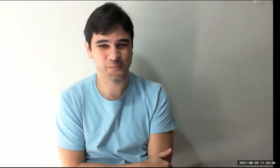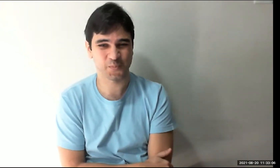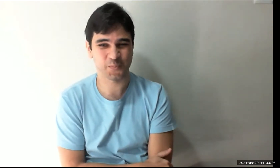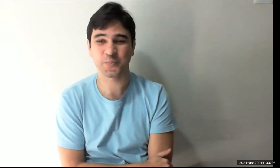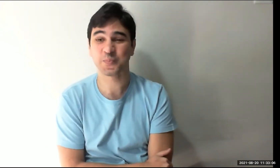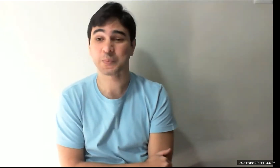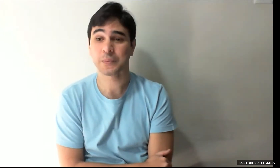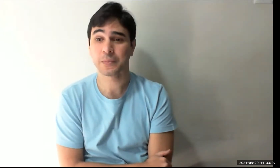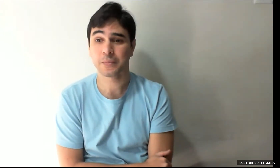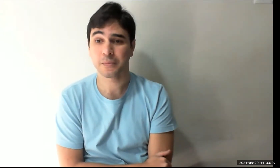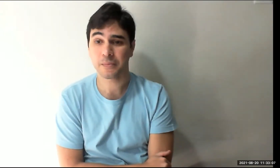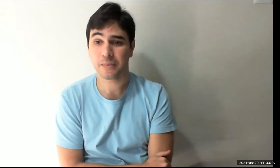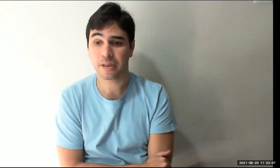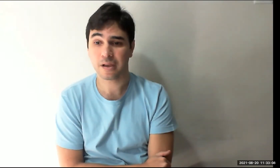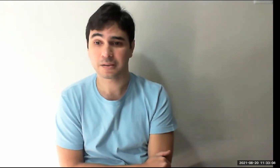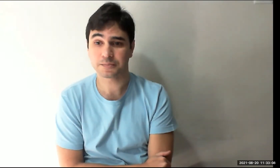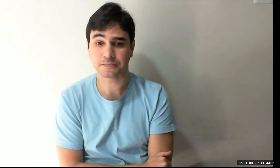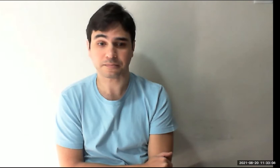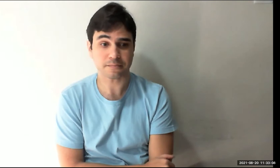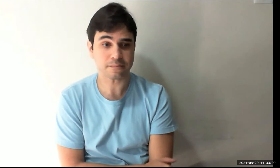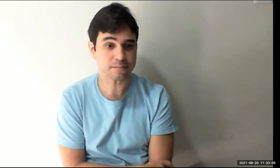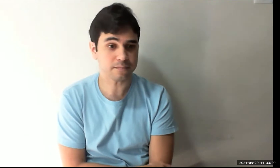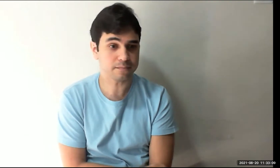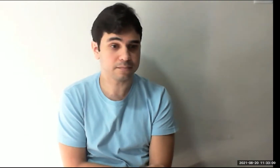Tem outra pessoa que quer perguntar?